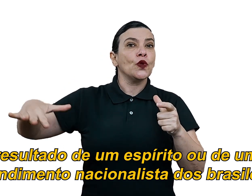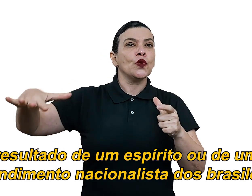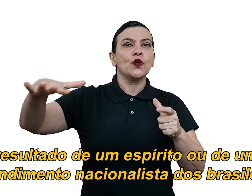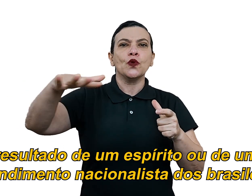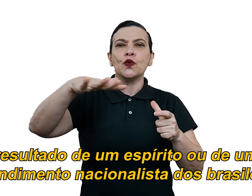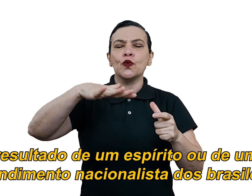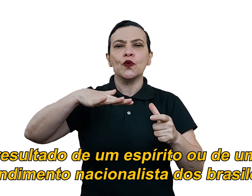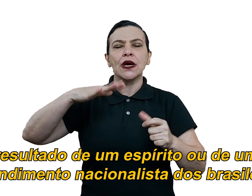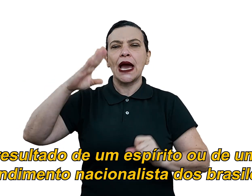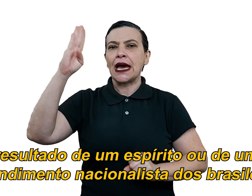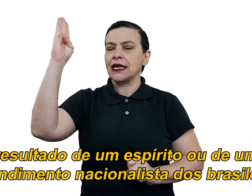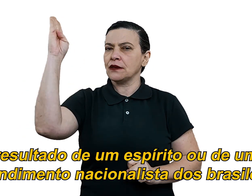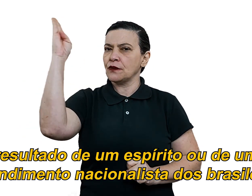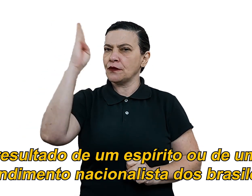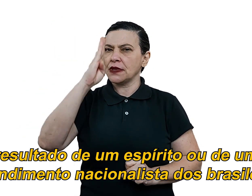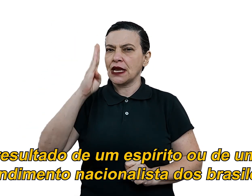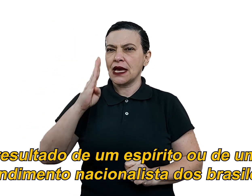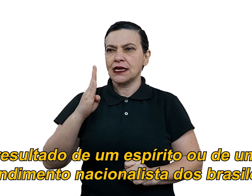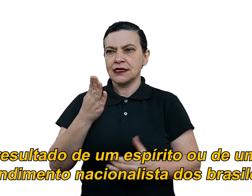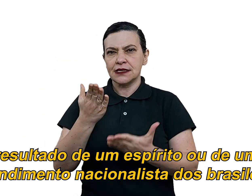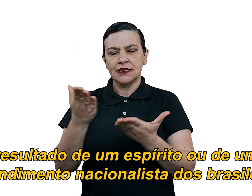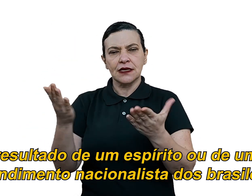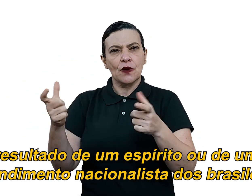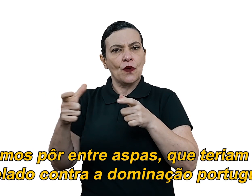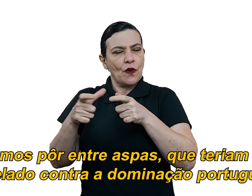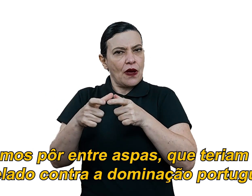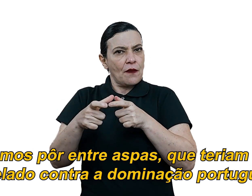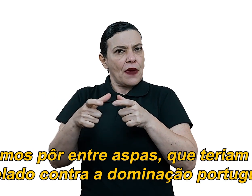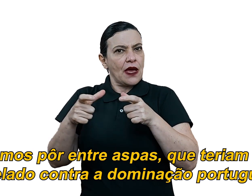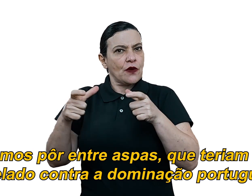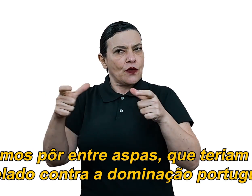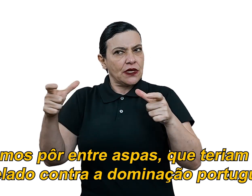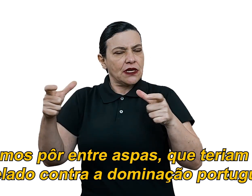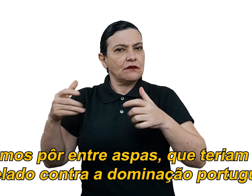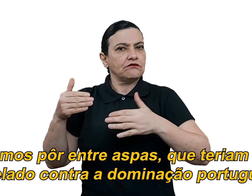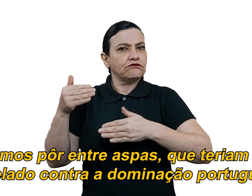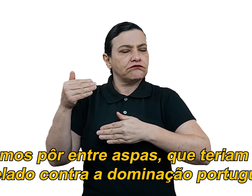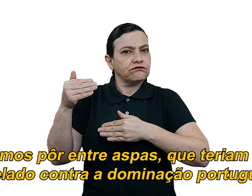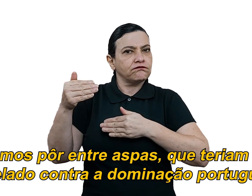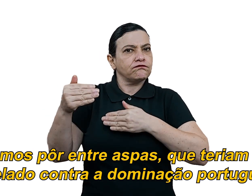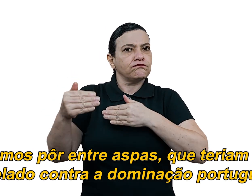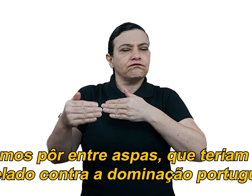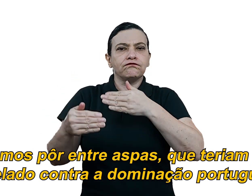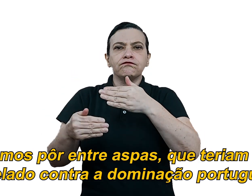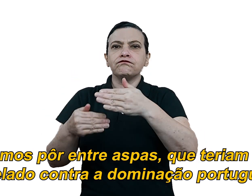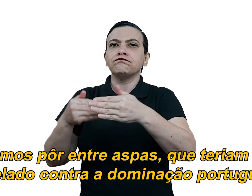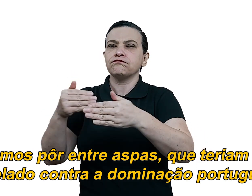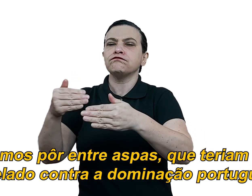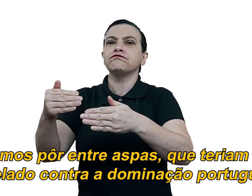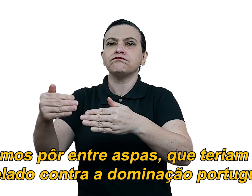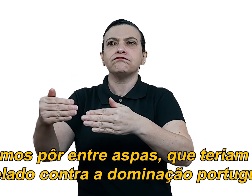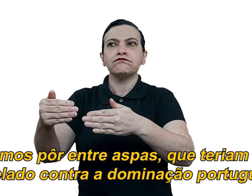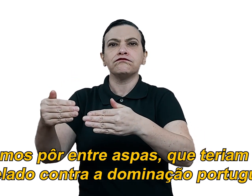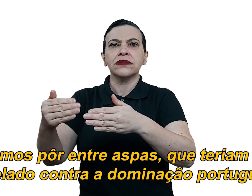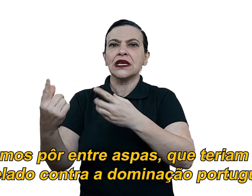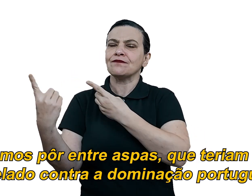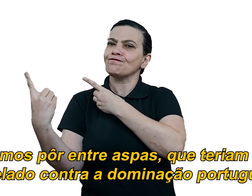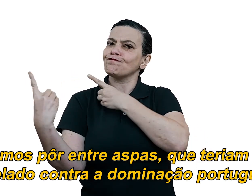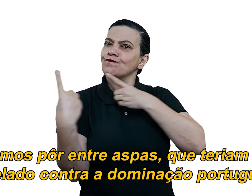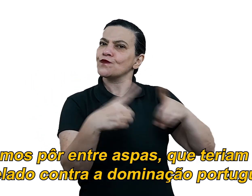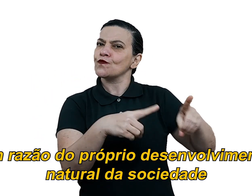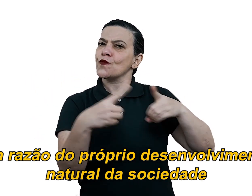entendimento nacionalista dos brasileiros, vamos pôr entre aspas, né, que teriam se rebelado contra a